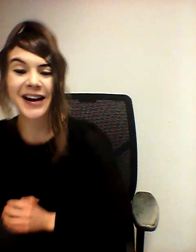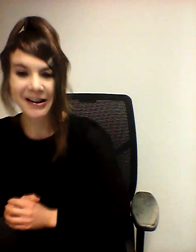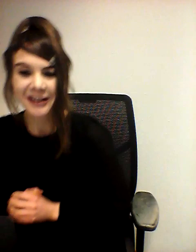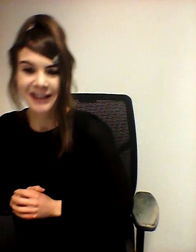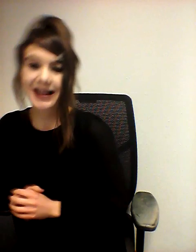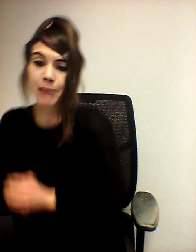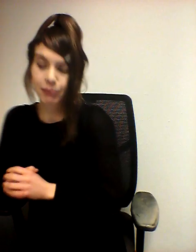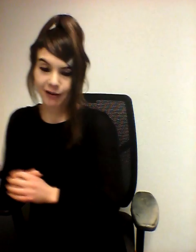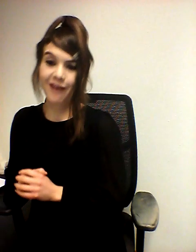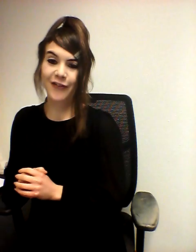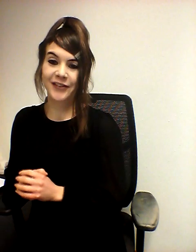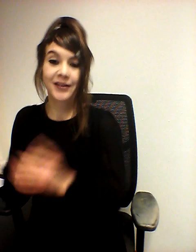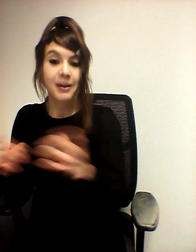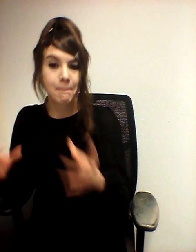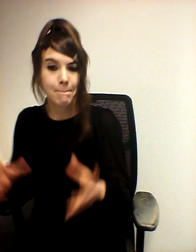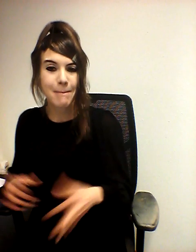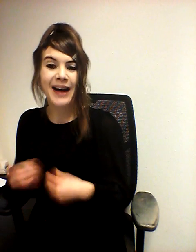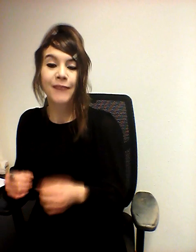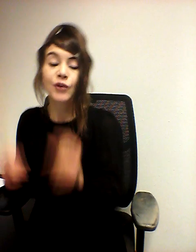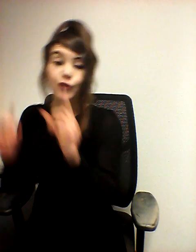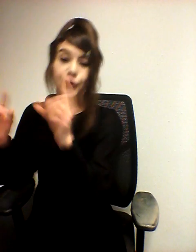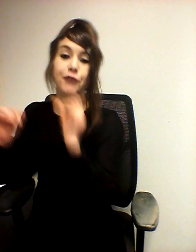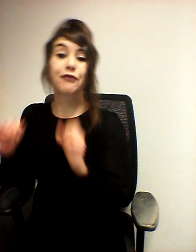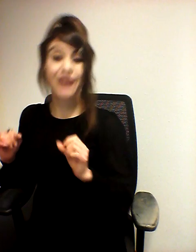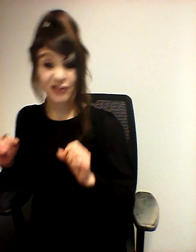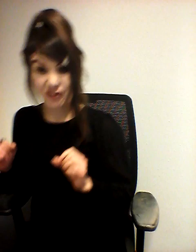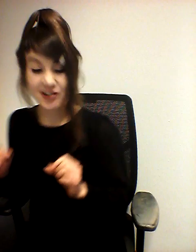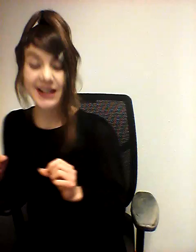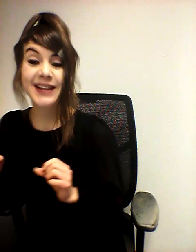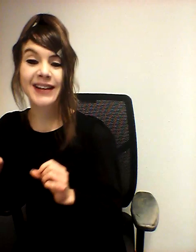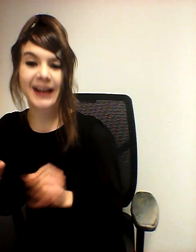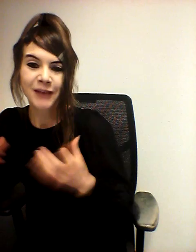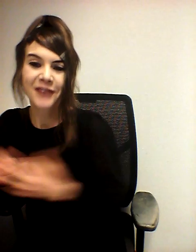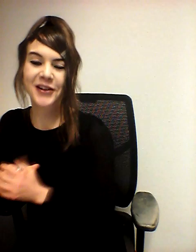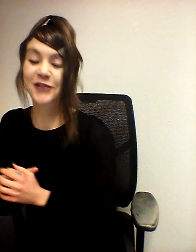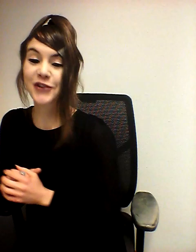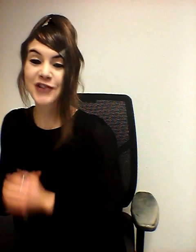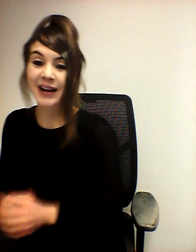spijsverteringskanaal laat belanden. Maar de vertering, dat wil zeggen